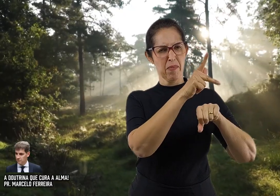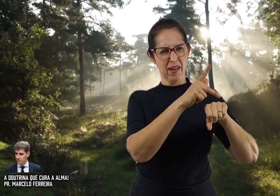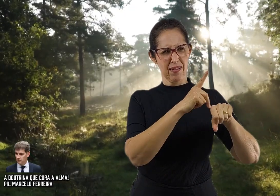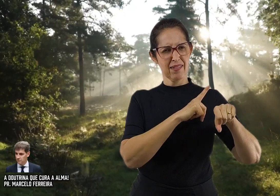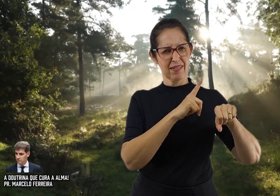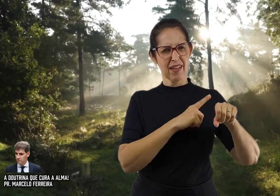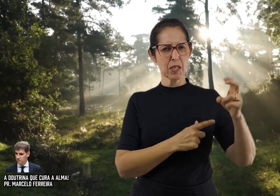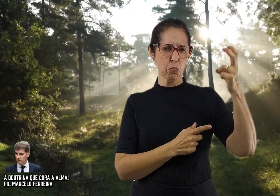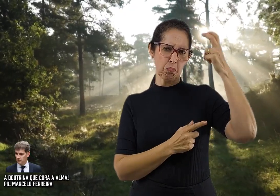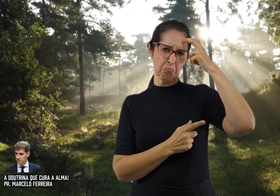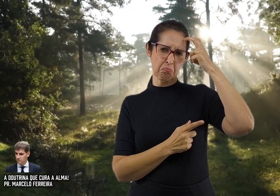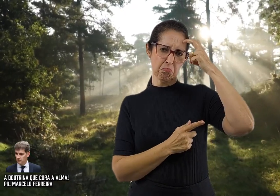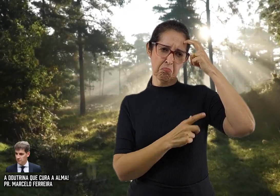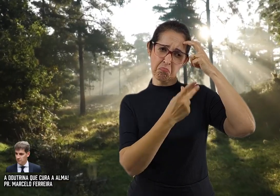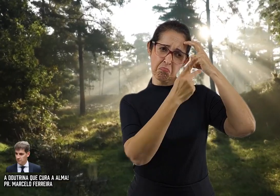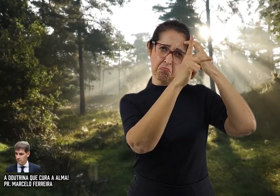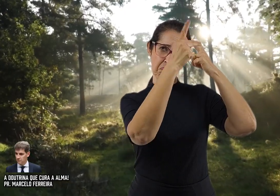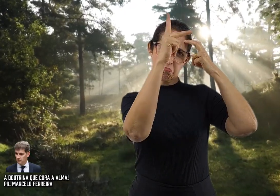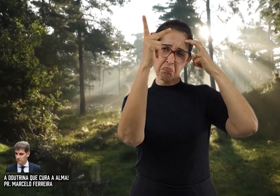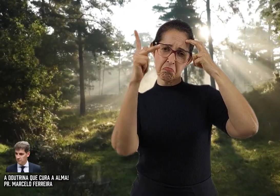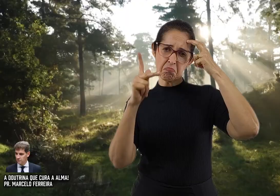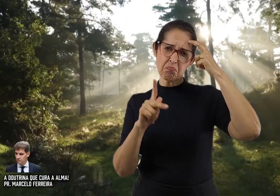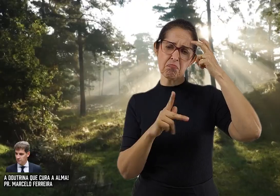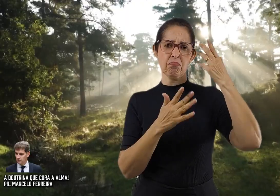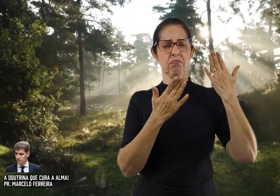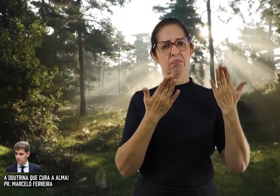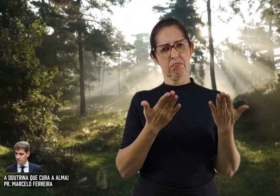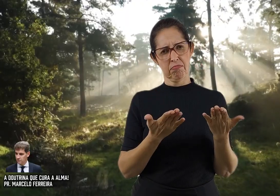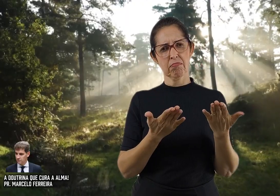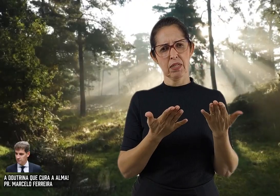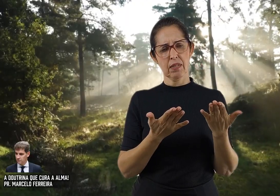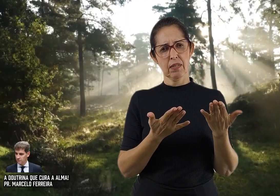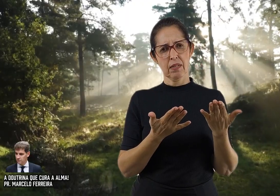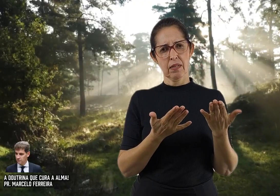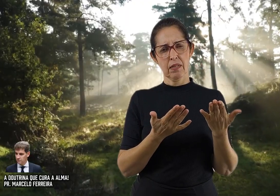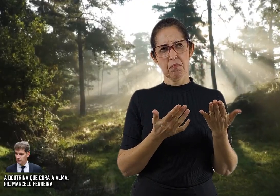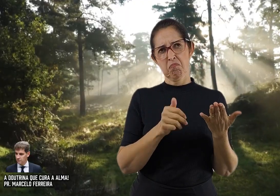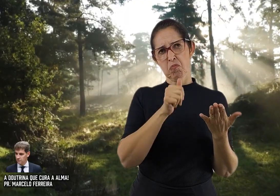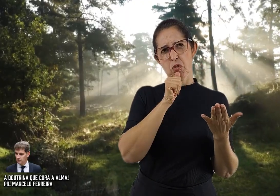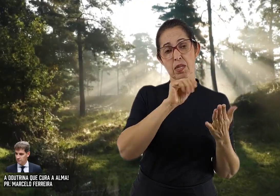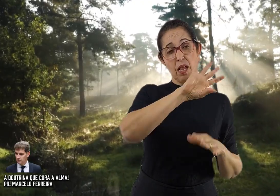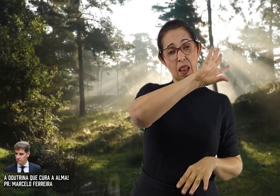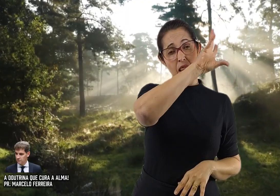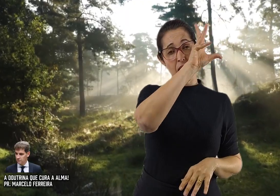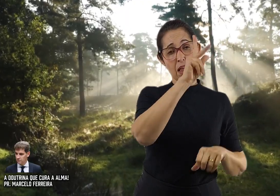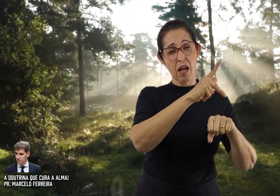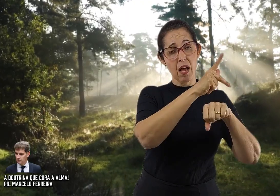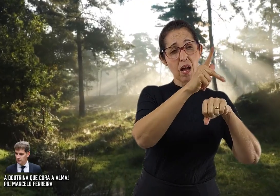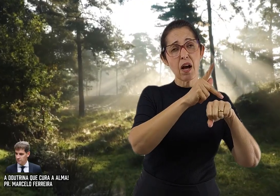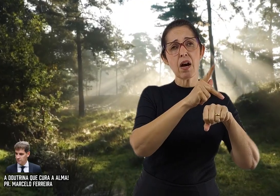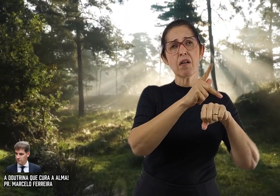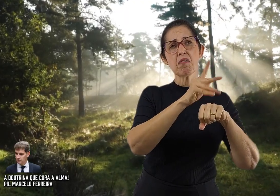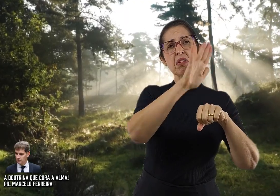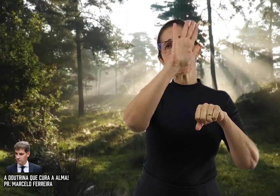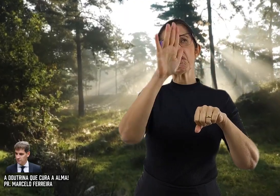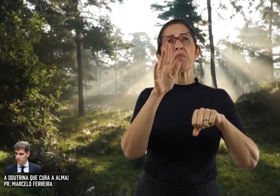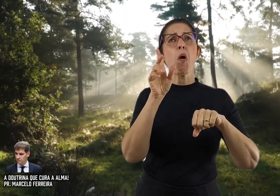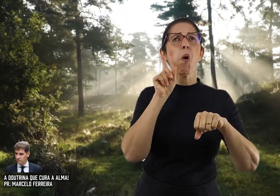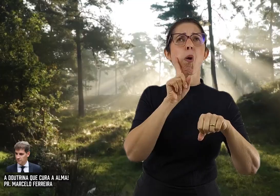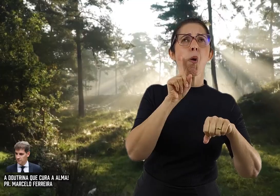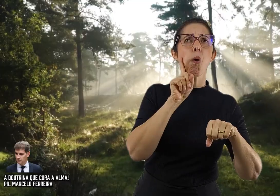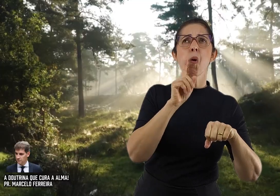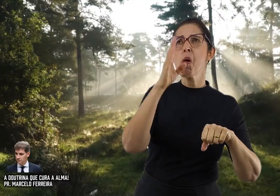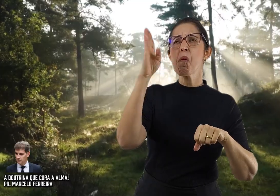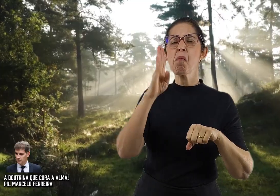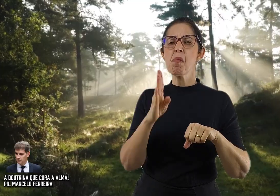cultura, cada nação tem a sua cultura. Você vai pegar, né, os africanos têm uma cultura, o americano tem a sua cultura, o